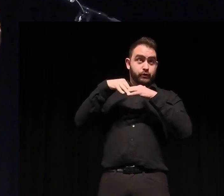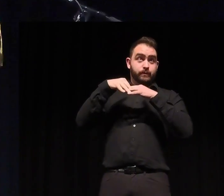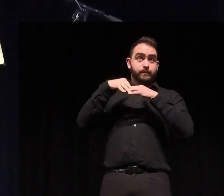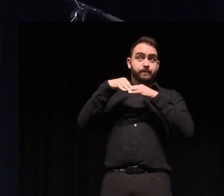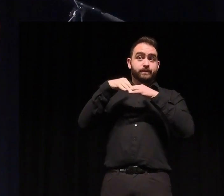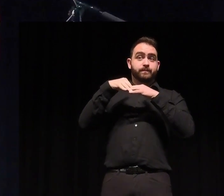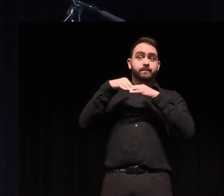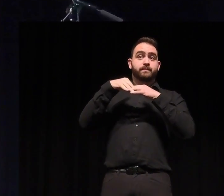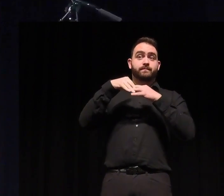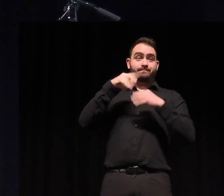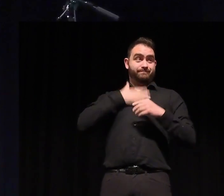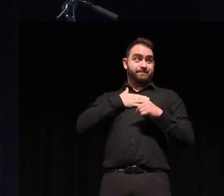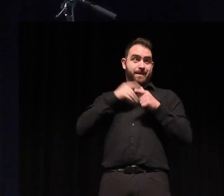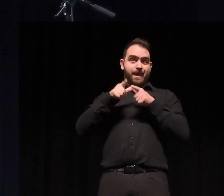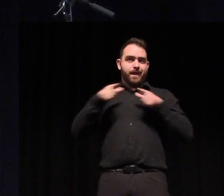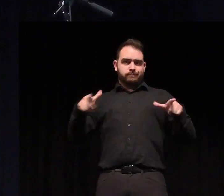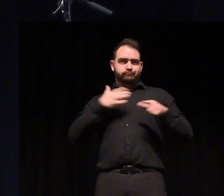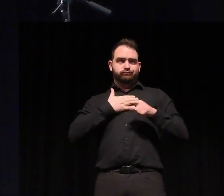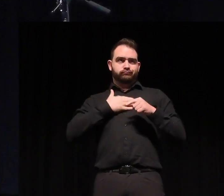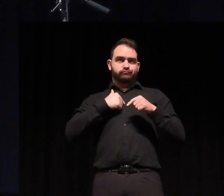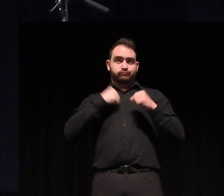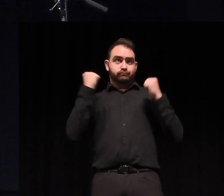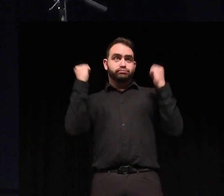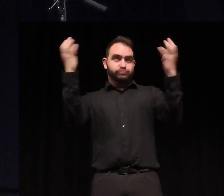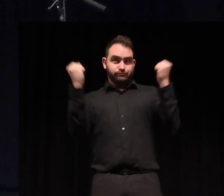propre langage signé.